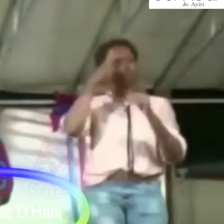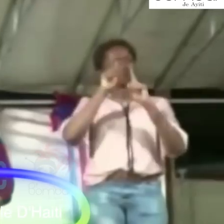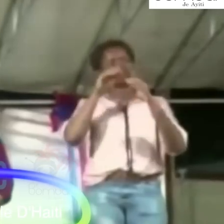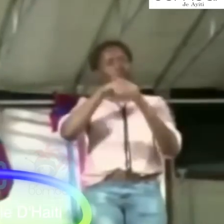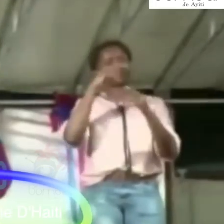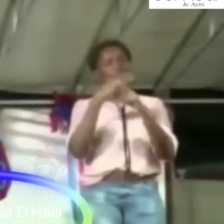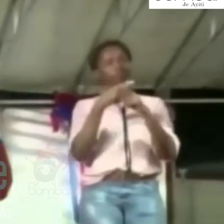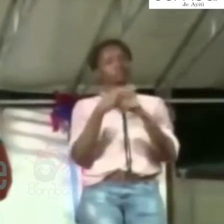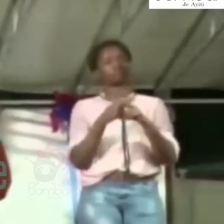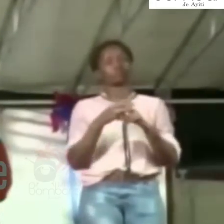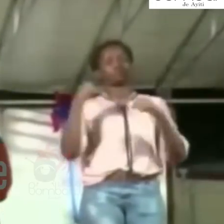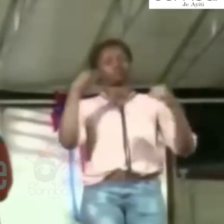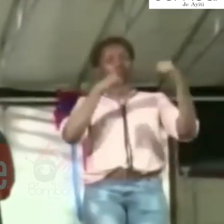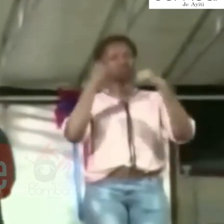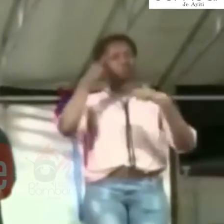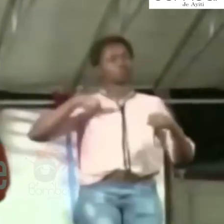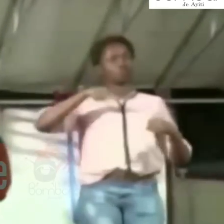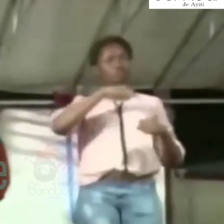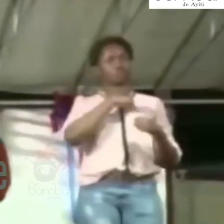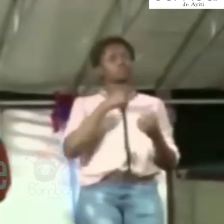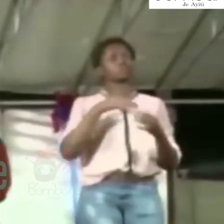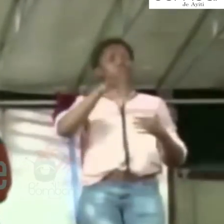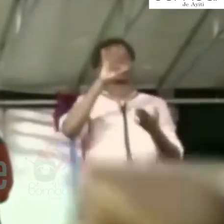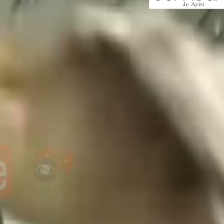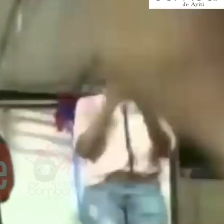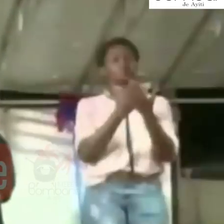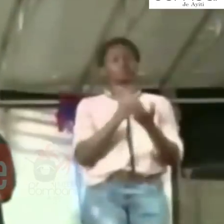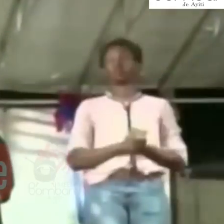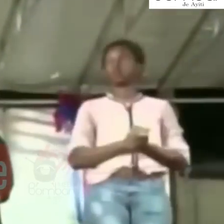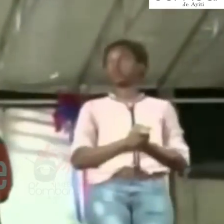nous, moi je veux voir. Je veux que.